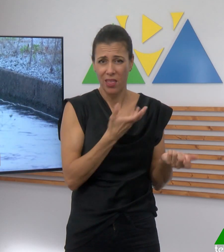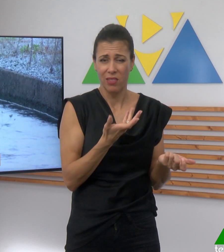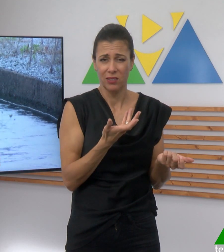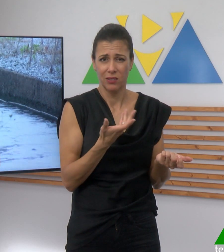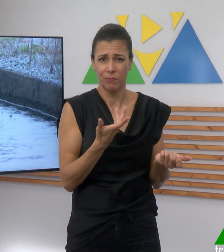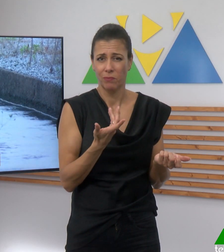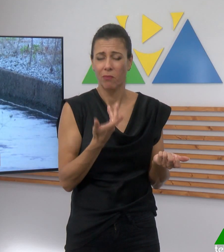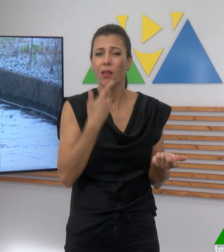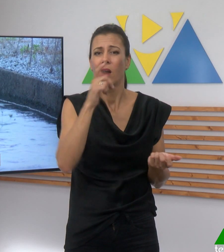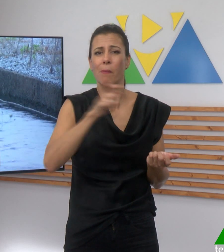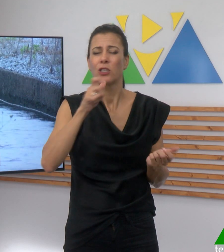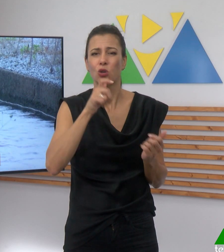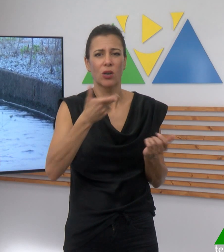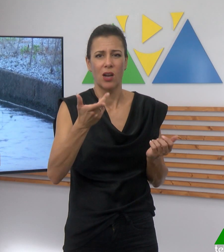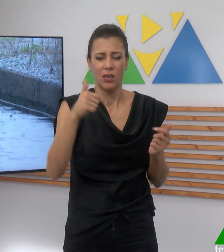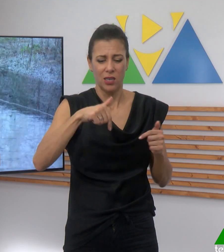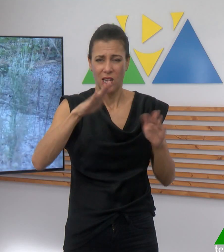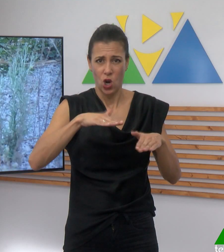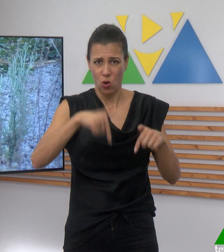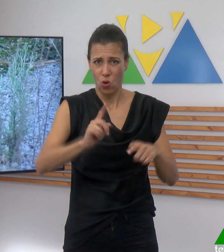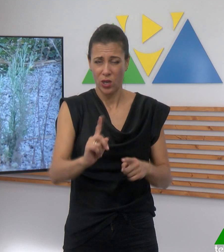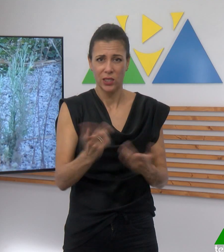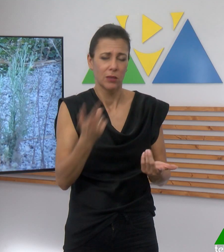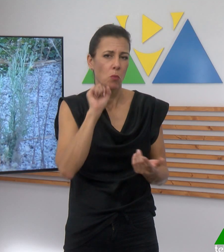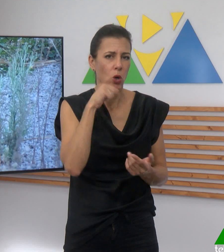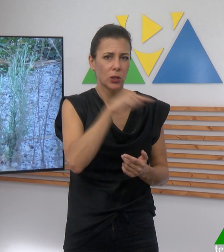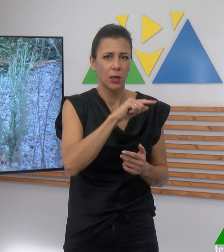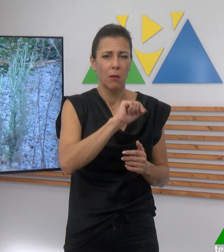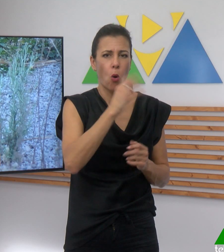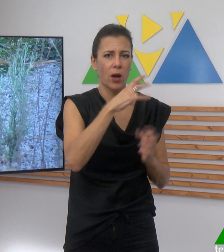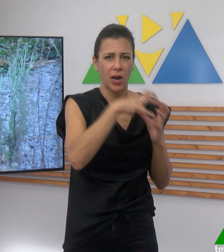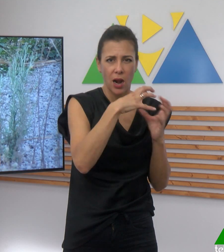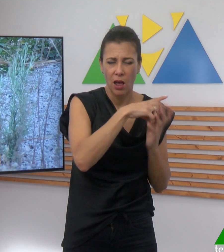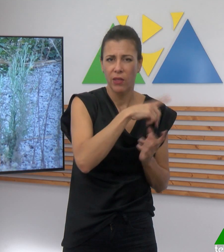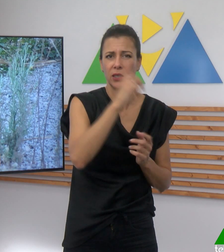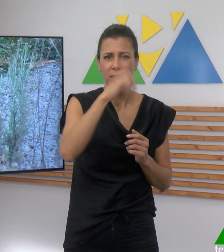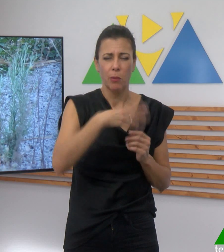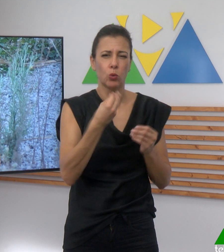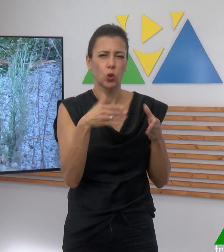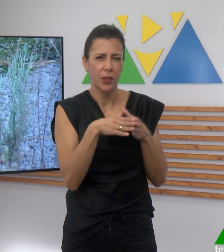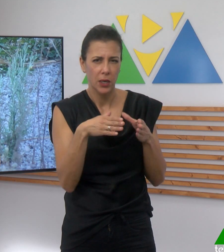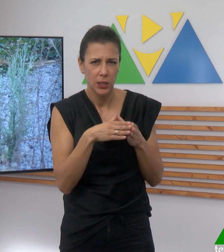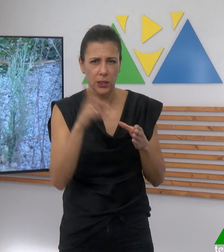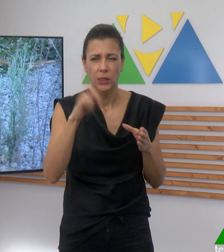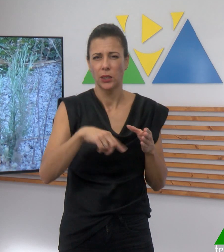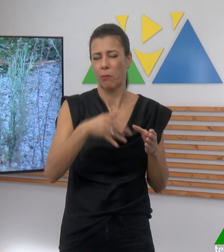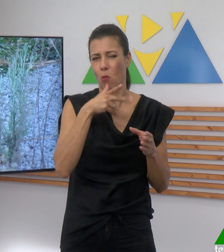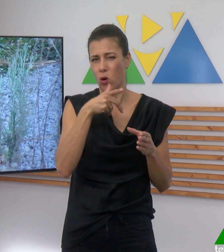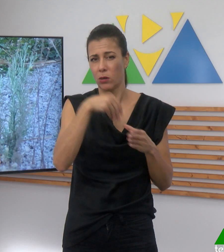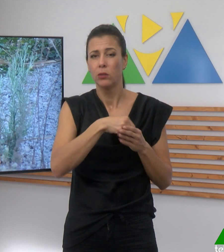de gente de F que no son de patura son gente de motriz gente de granad muchos eclesiásticos órdenes religiosas etcétera son los los